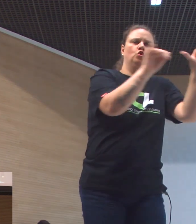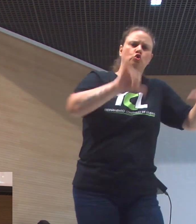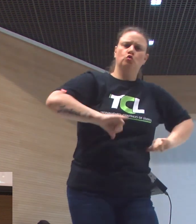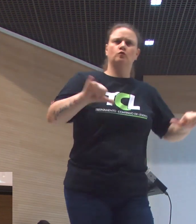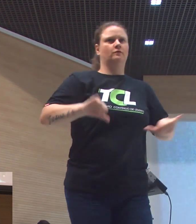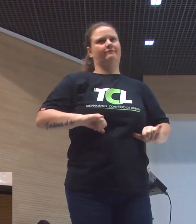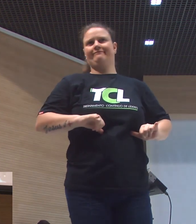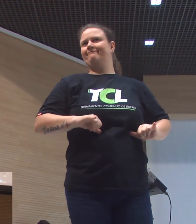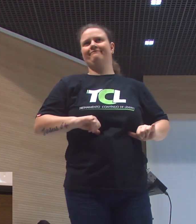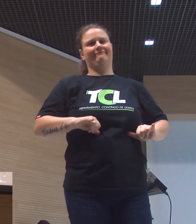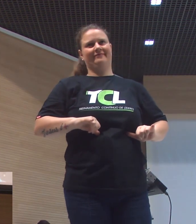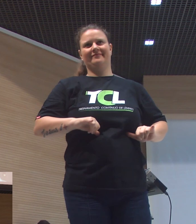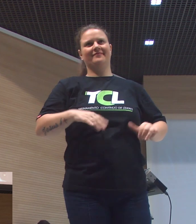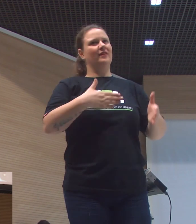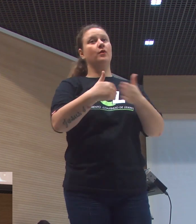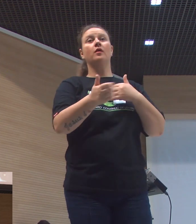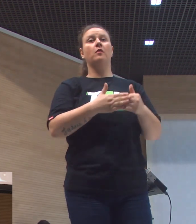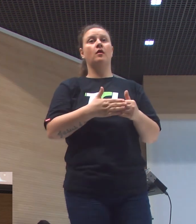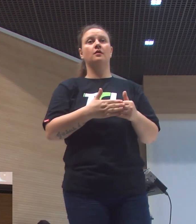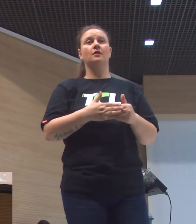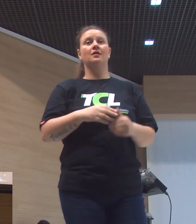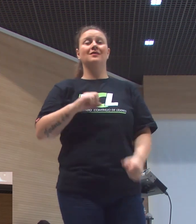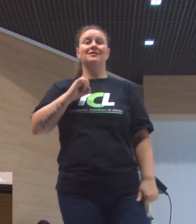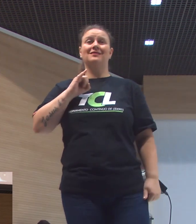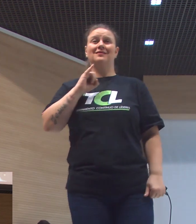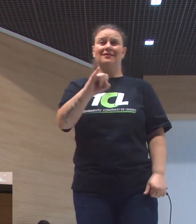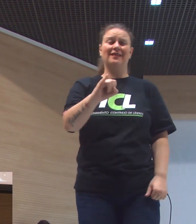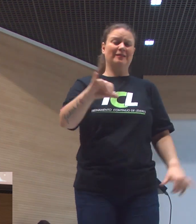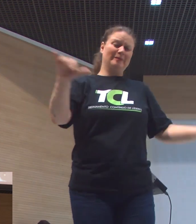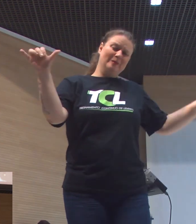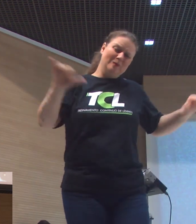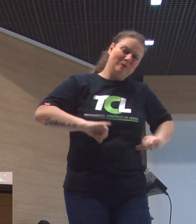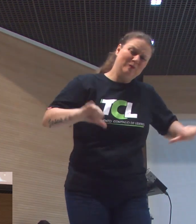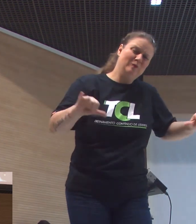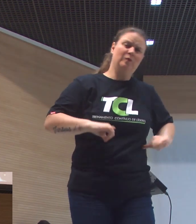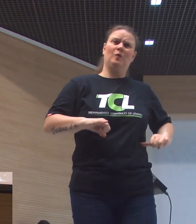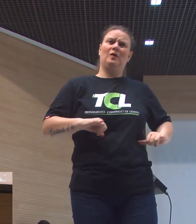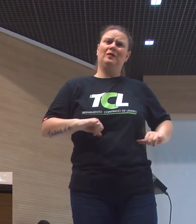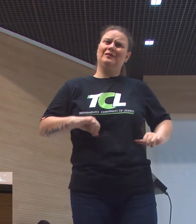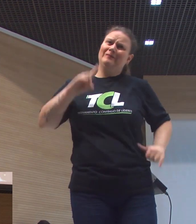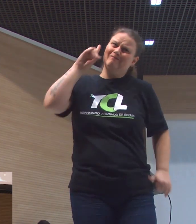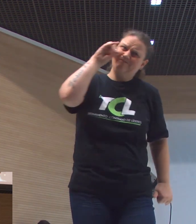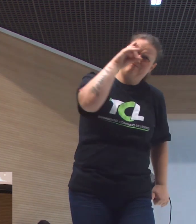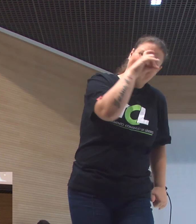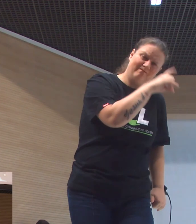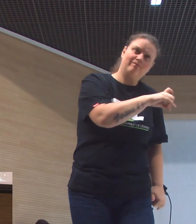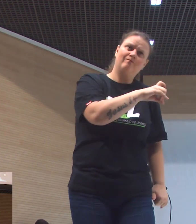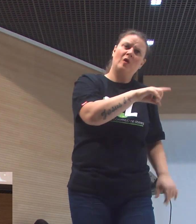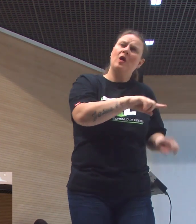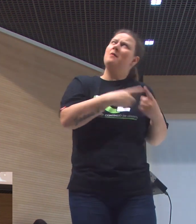É uma liderança mesmo que quando sofre, cristãos mesmo quando sofre, mas se é por causa da